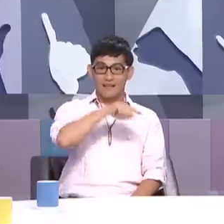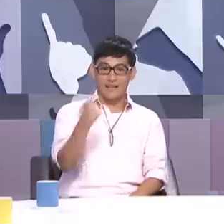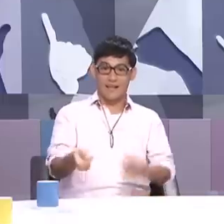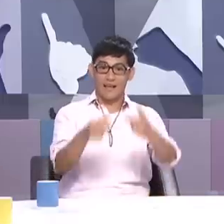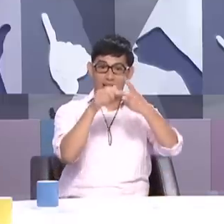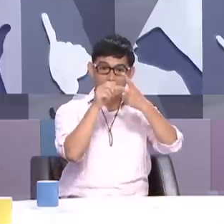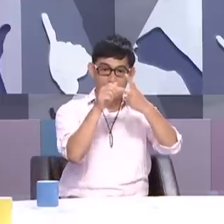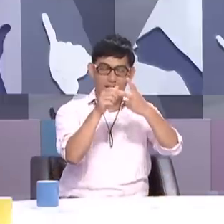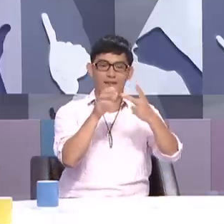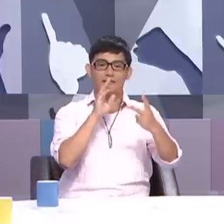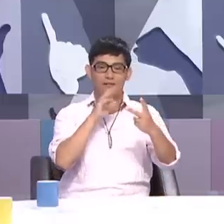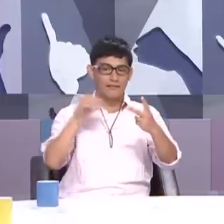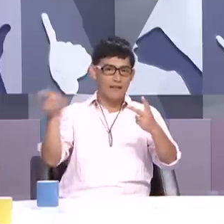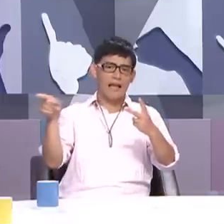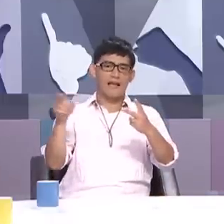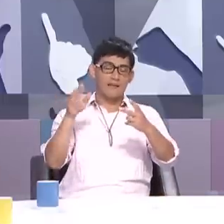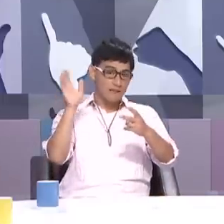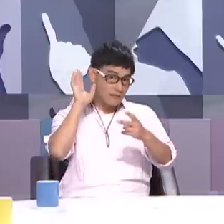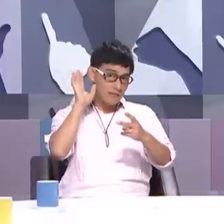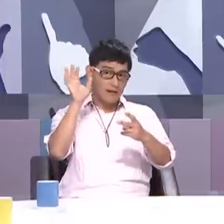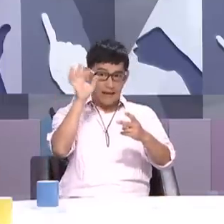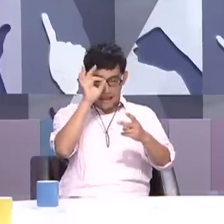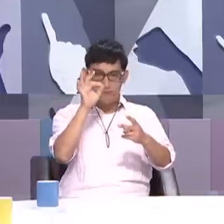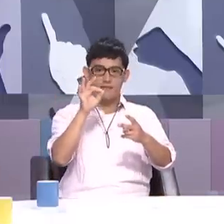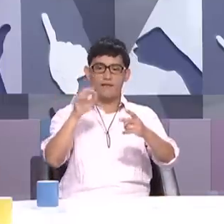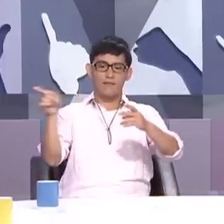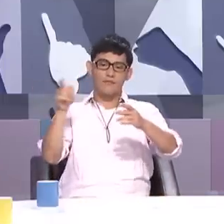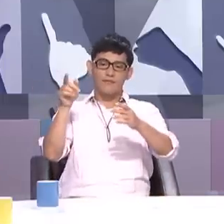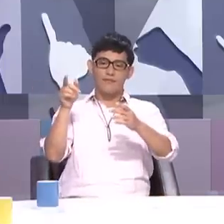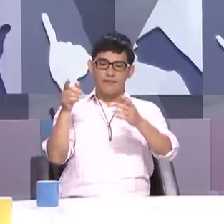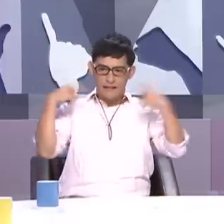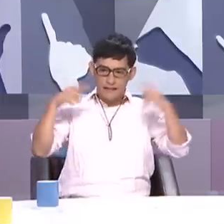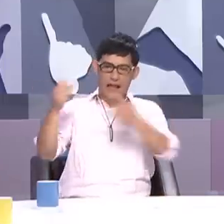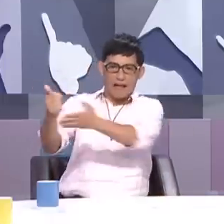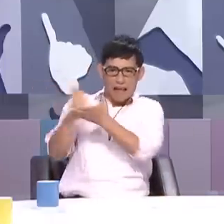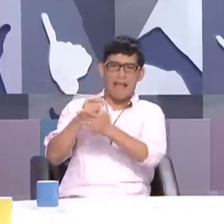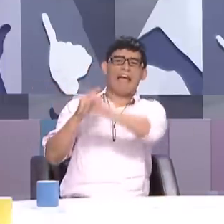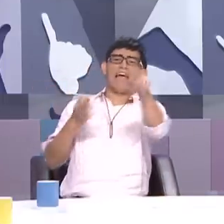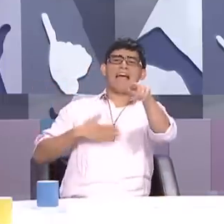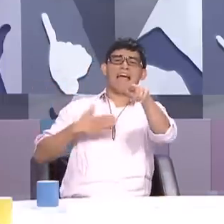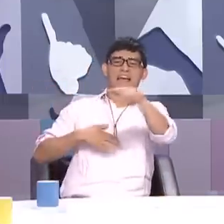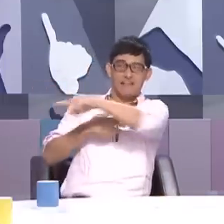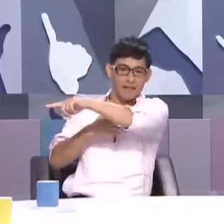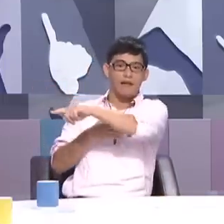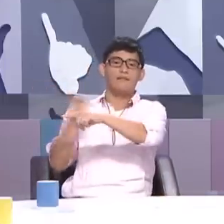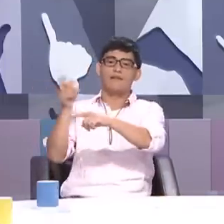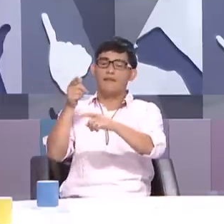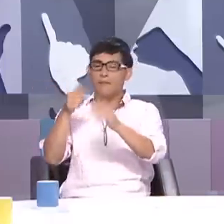接下来呢，为您介绍第二位来宾，我想听听看的观众朋友对他应该不陌生才对，他就